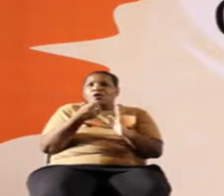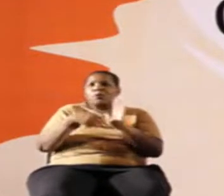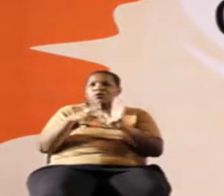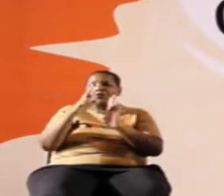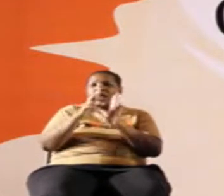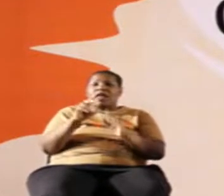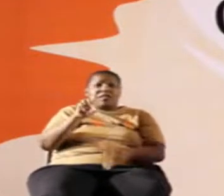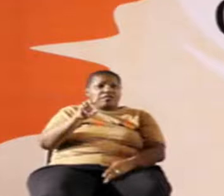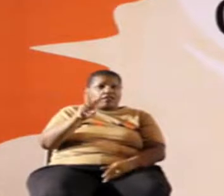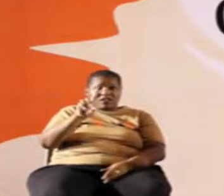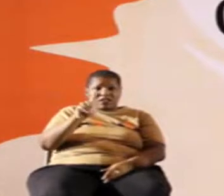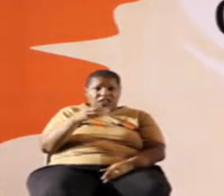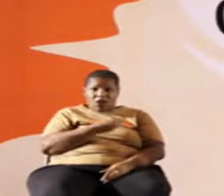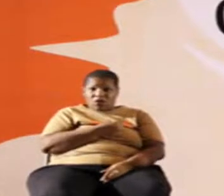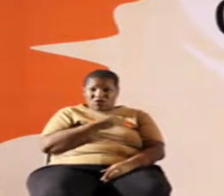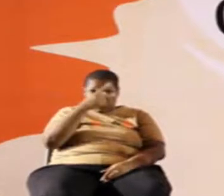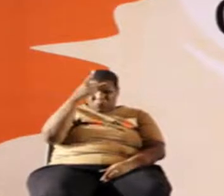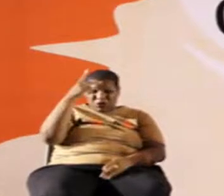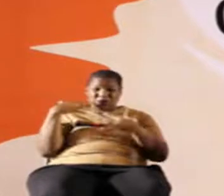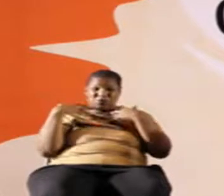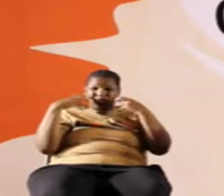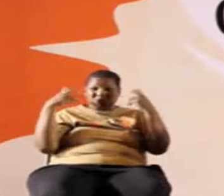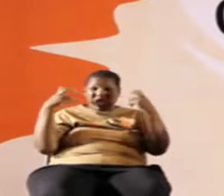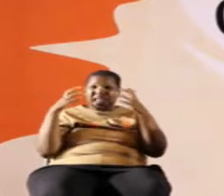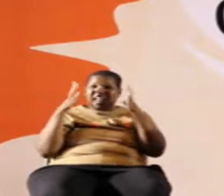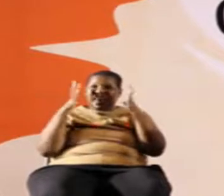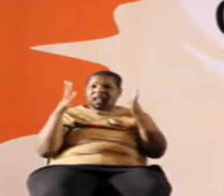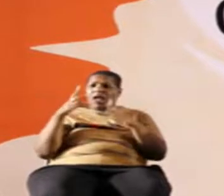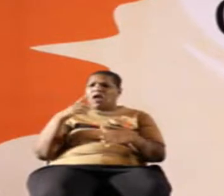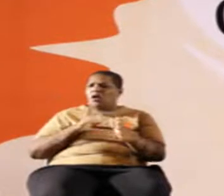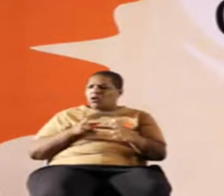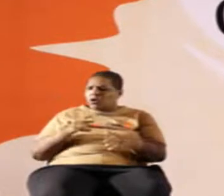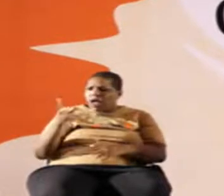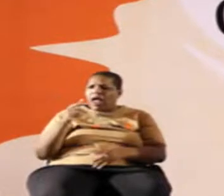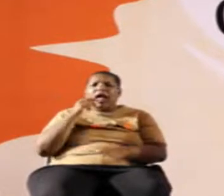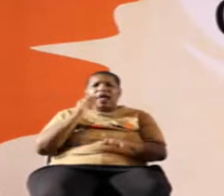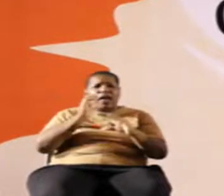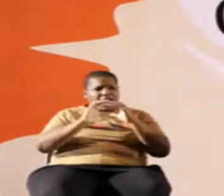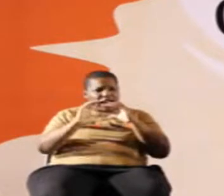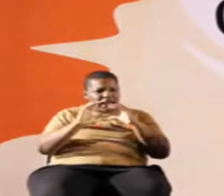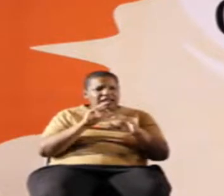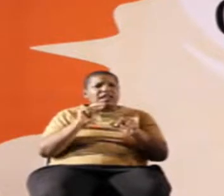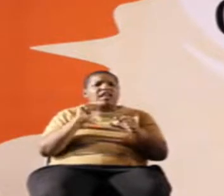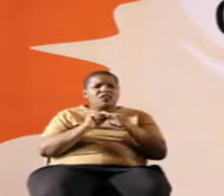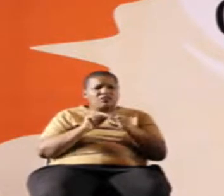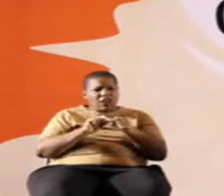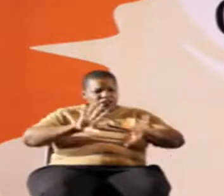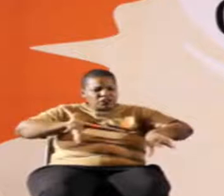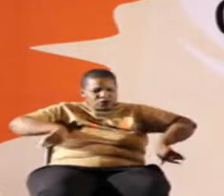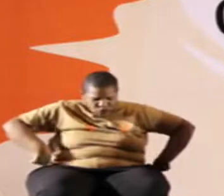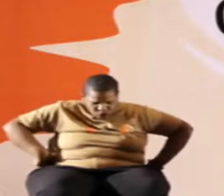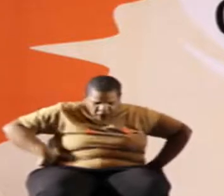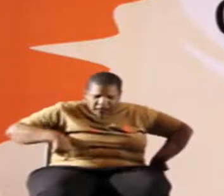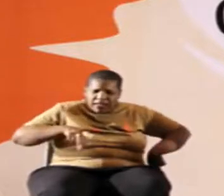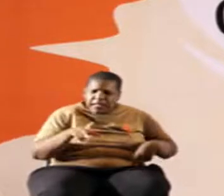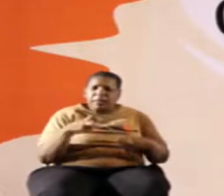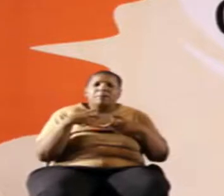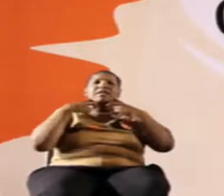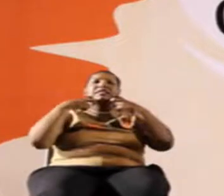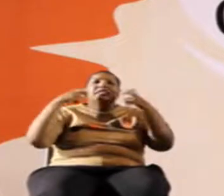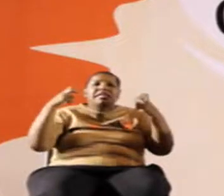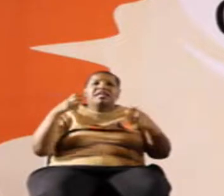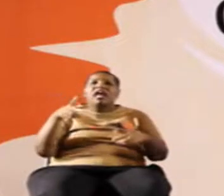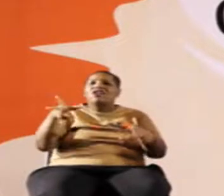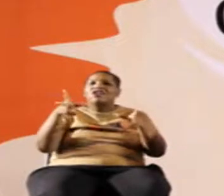um show ao vivo, o povo delira. E toda vez que ela canta essa canção, ela faz isso, o povo delira, porque a gente